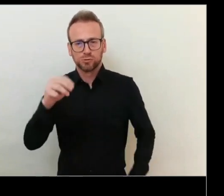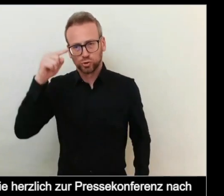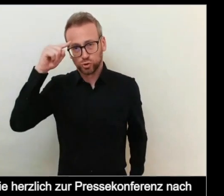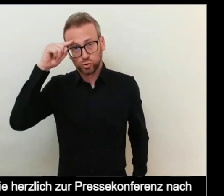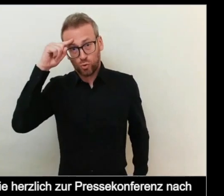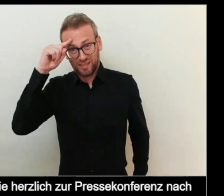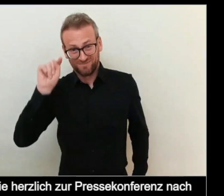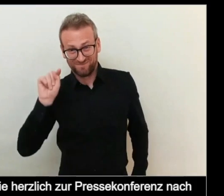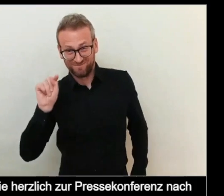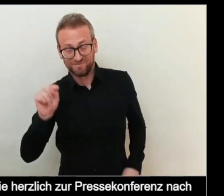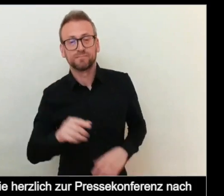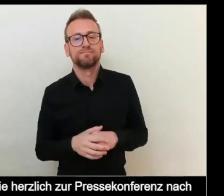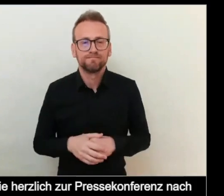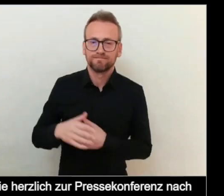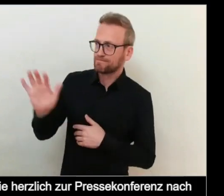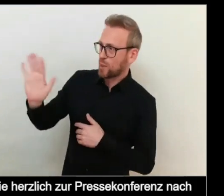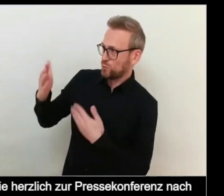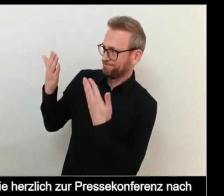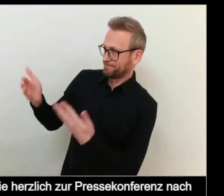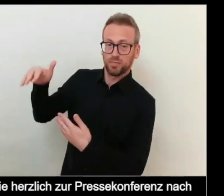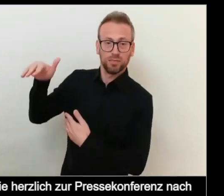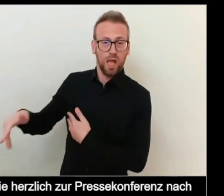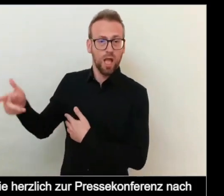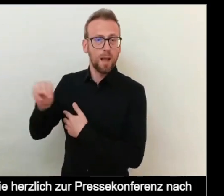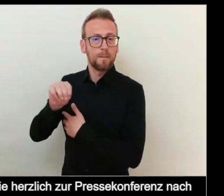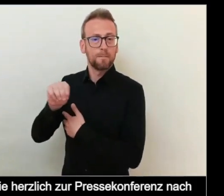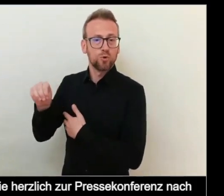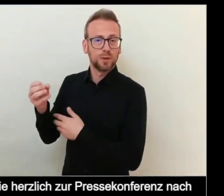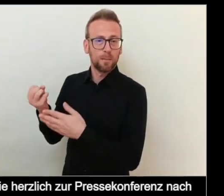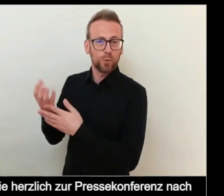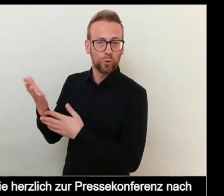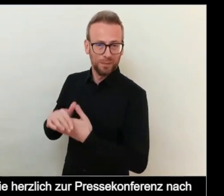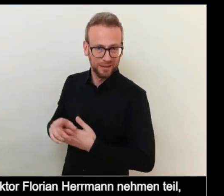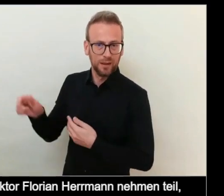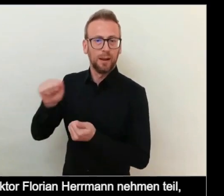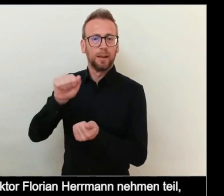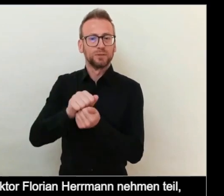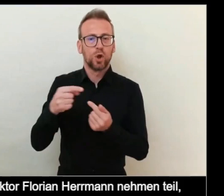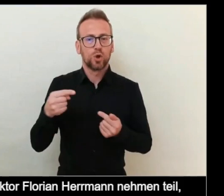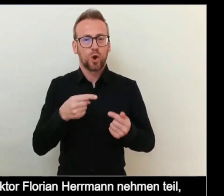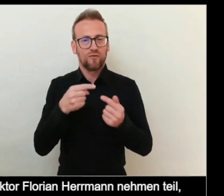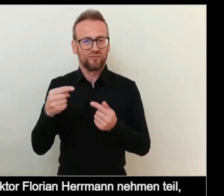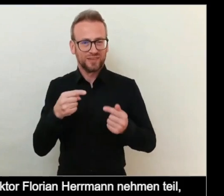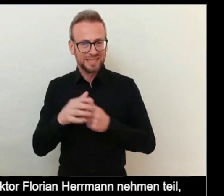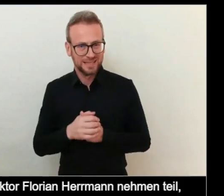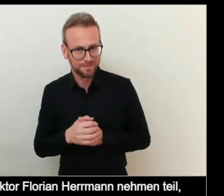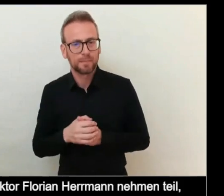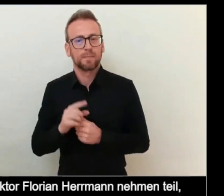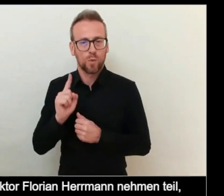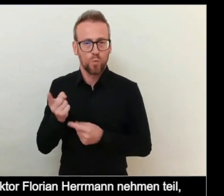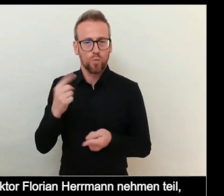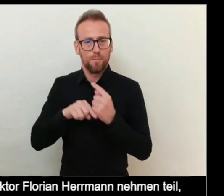Pressekonferenz nach der Kabinettssitzung zu begrüßen. Er ist natürlich ein alter Profi in Pressekonferenzen, aber Premiere an dieser Stelle. Herzlich willkommen nochmal.